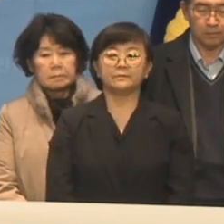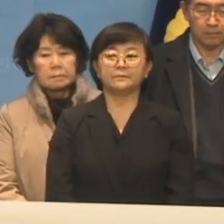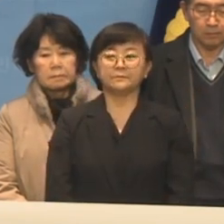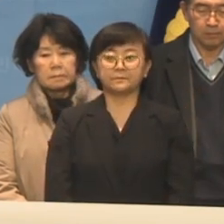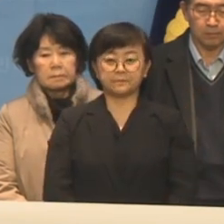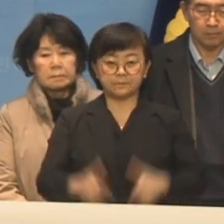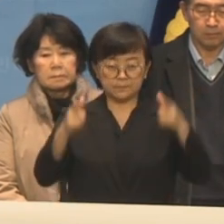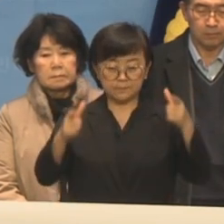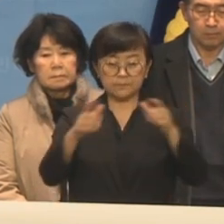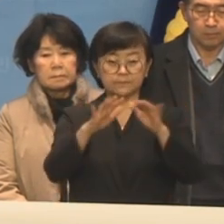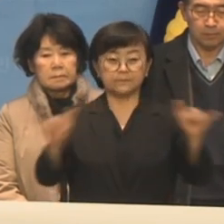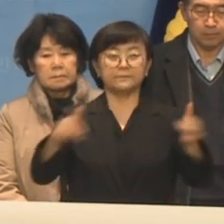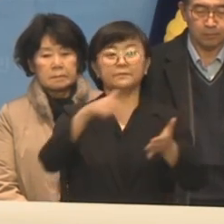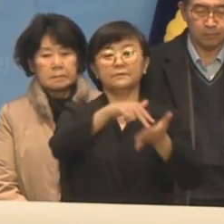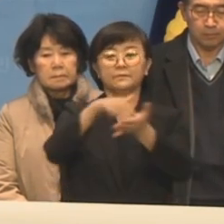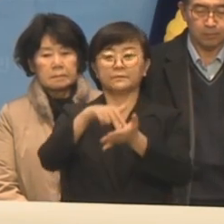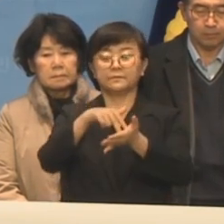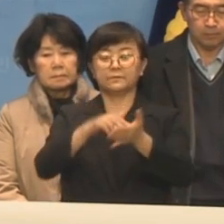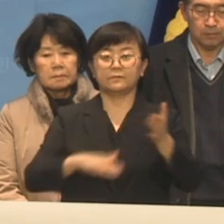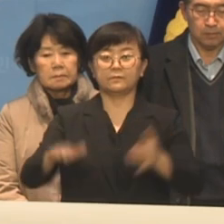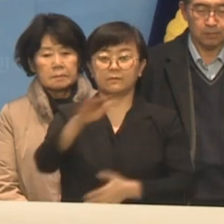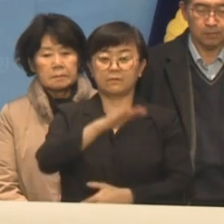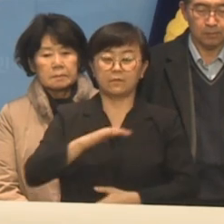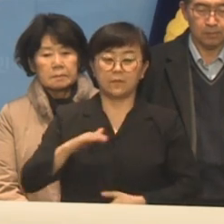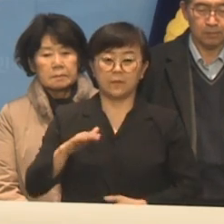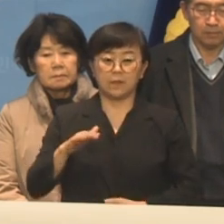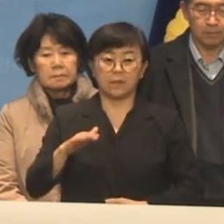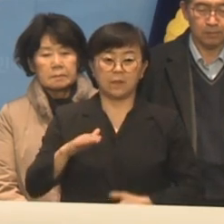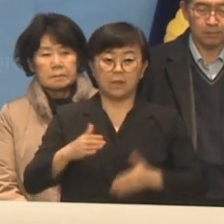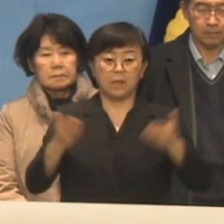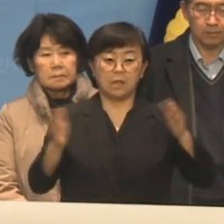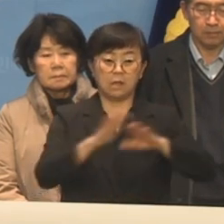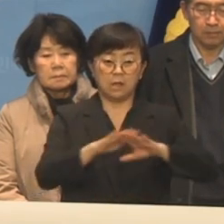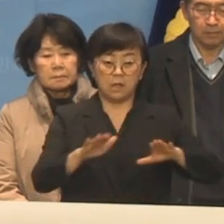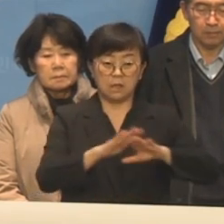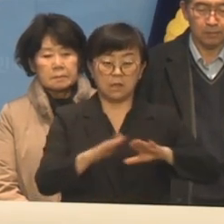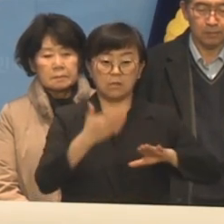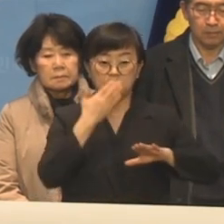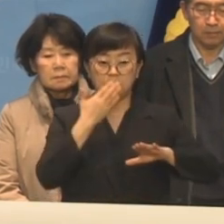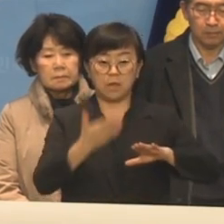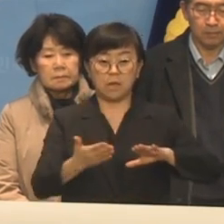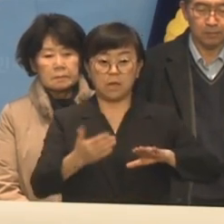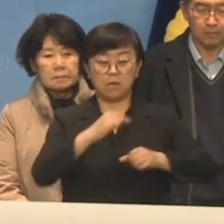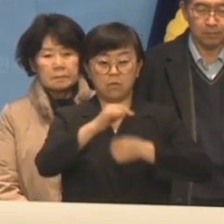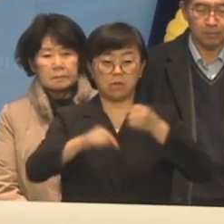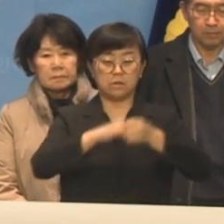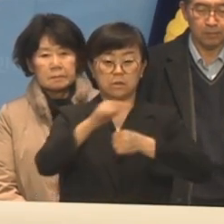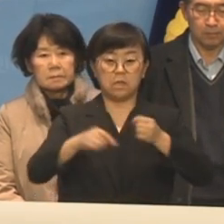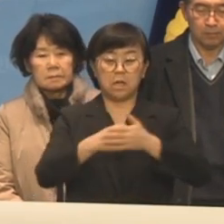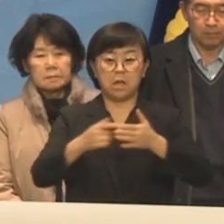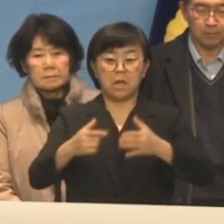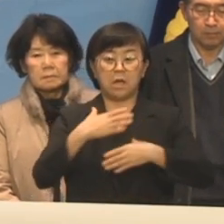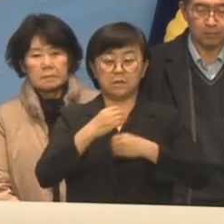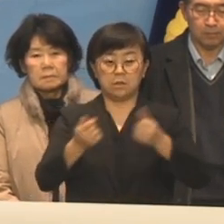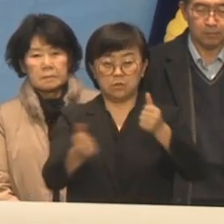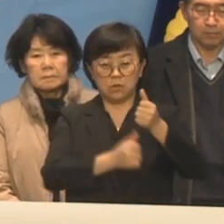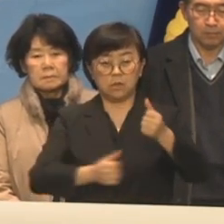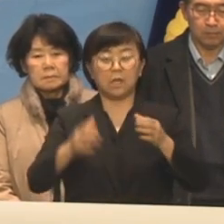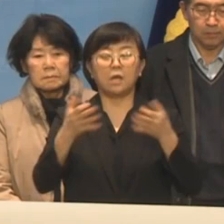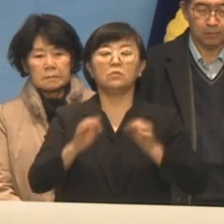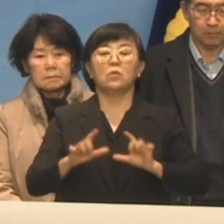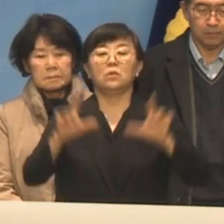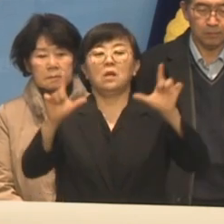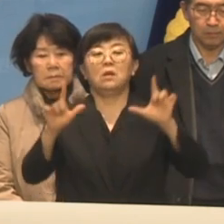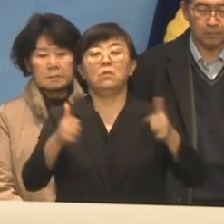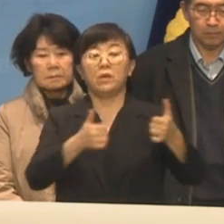지역 주민들의 입장에서 우리가 일을 처리해야 되지 않을까. 원전 안전위원회가 이번 주 금요일 날 회의를 한다고